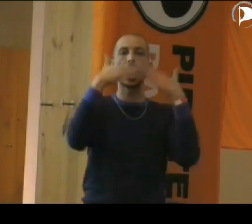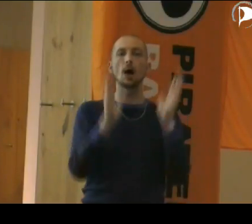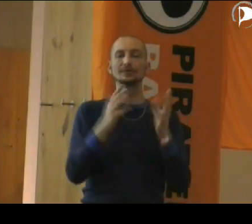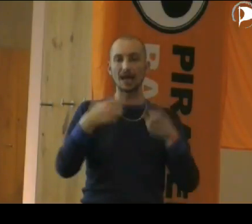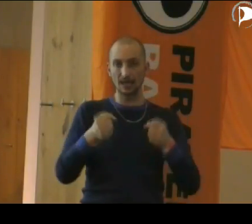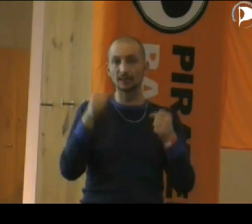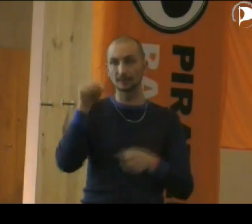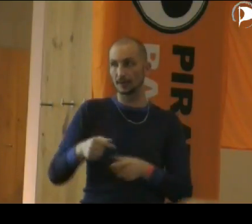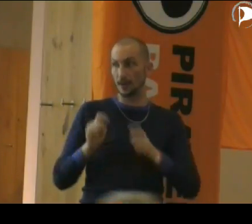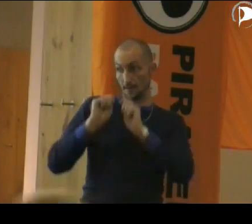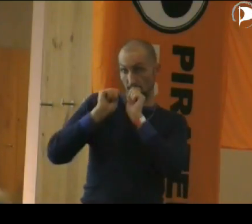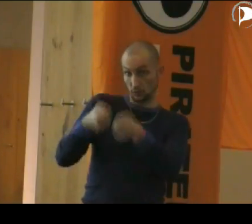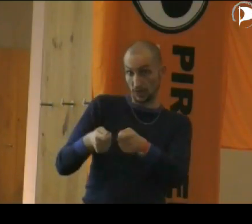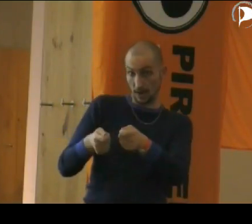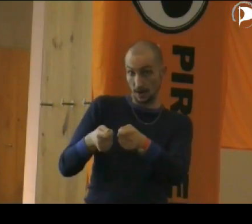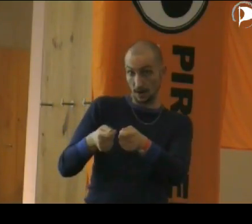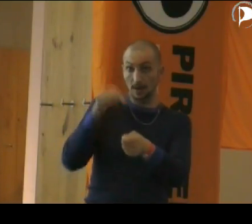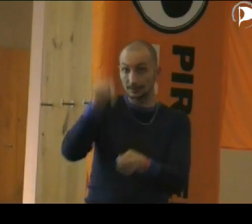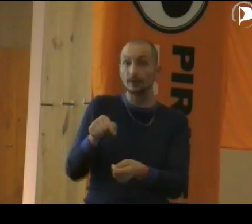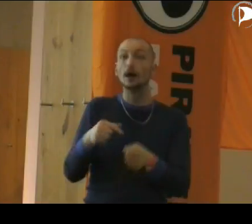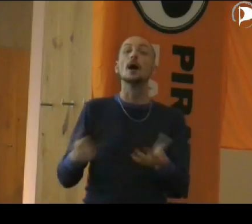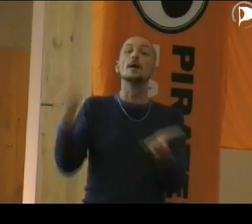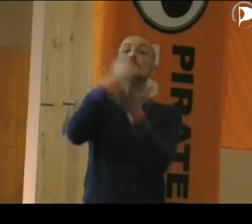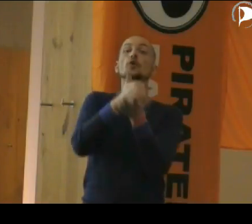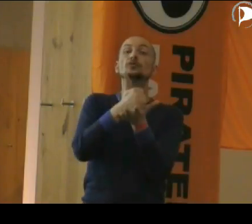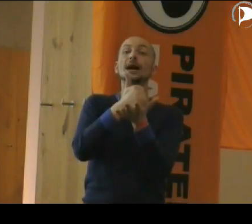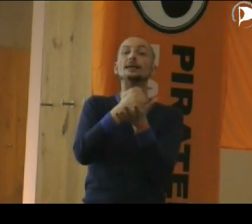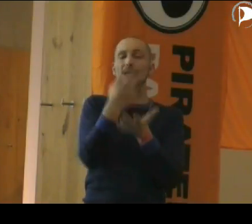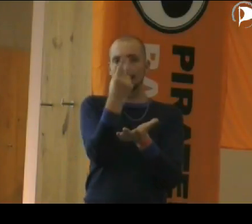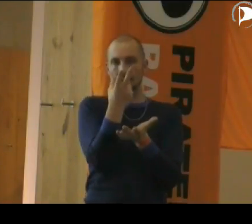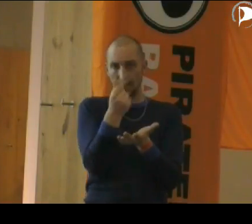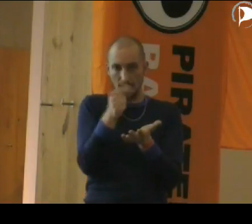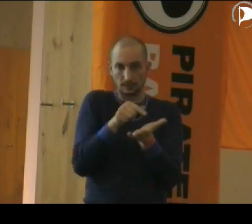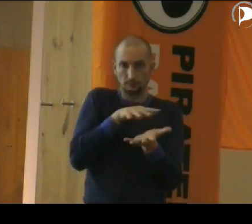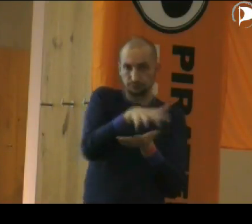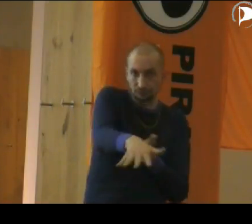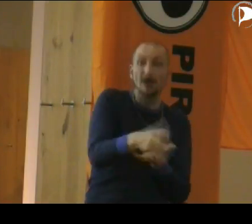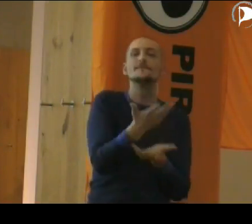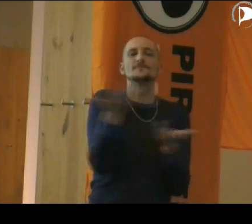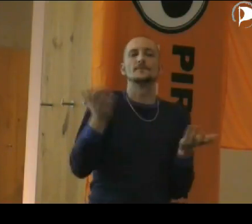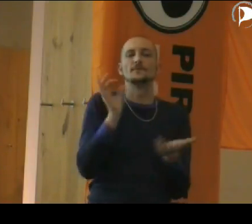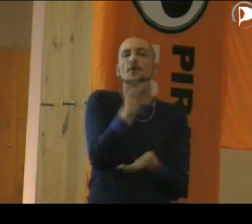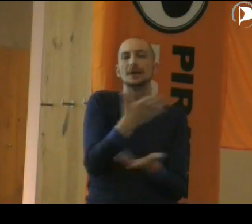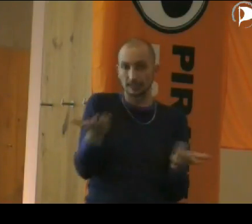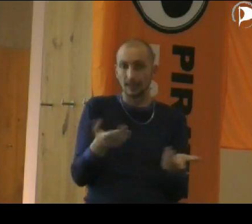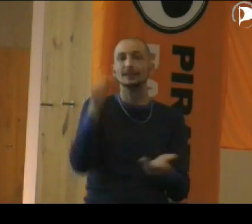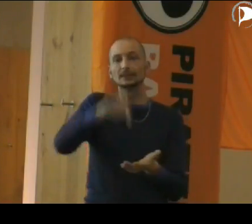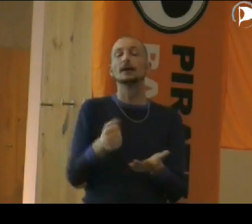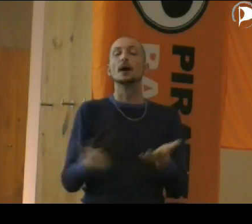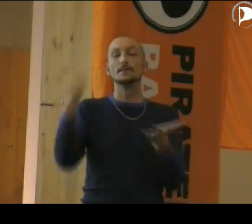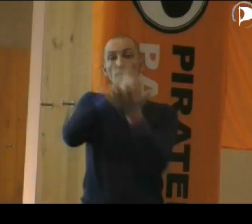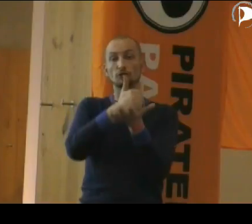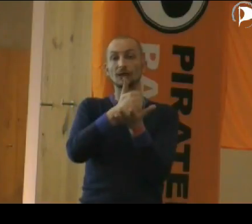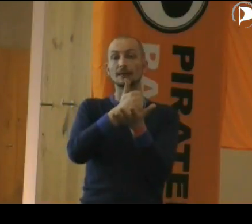vor der volksentscheid gemeinsam wo die gelder hinfließen endlich somit zeichnet der vorstand schatzmeister